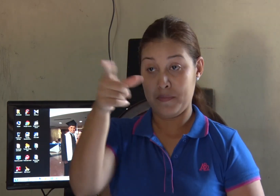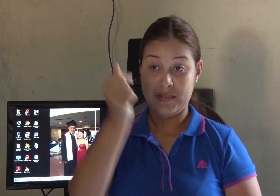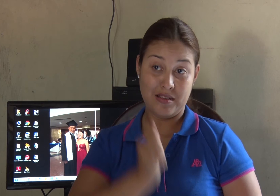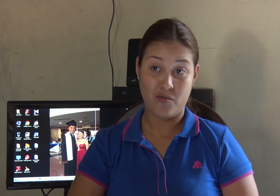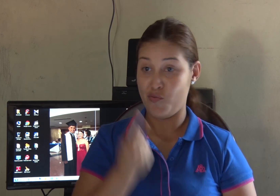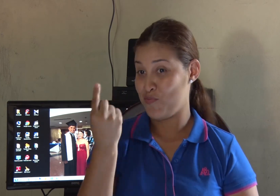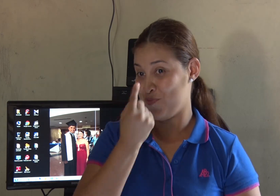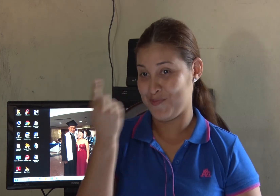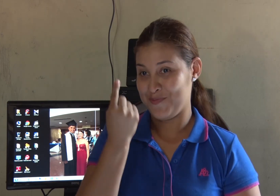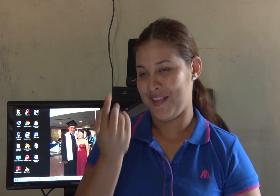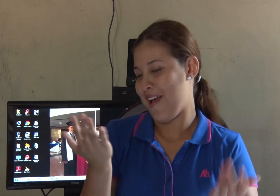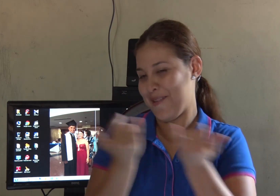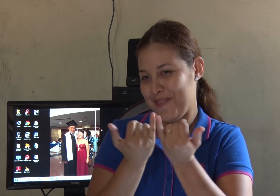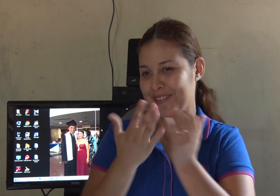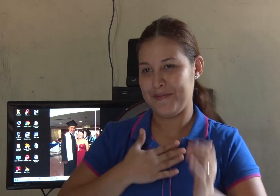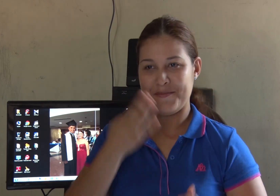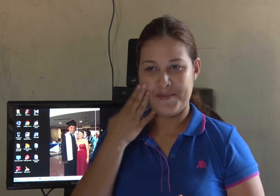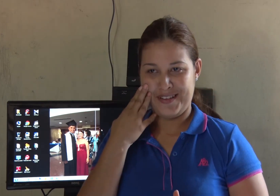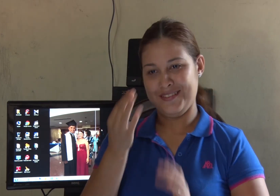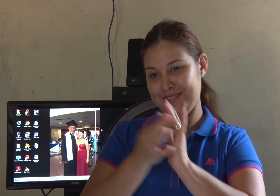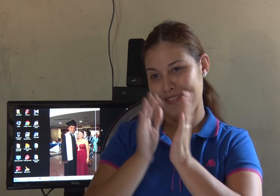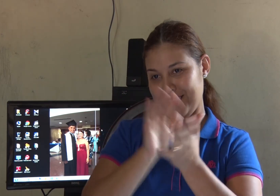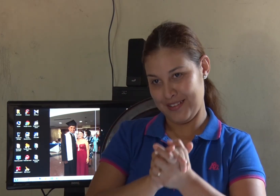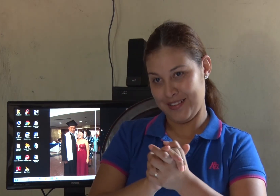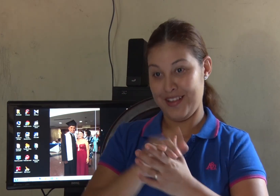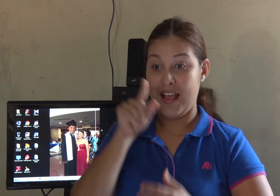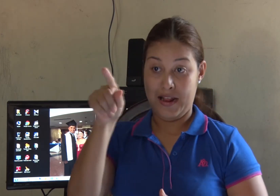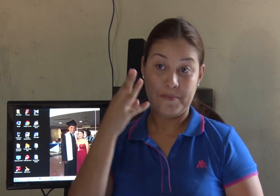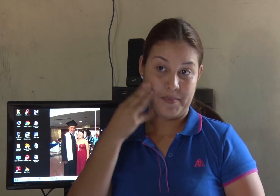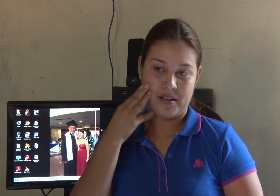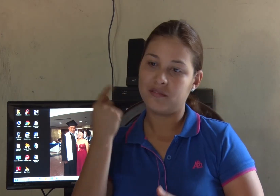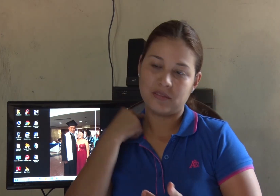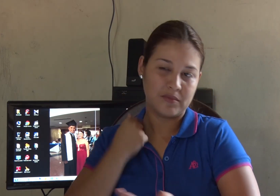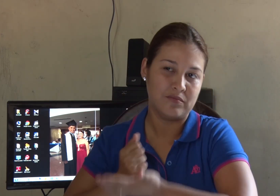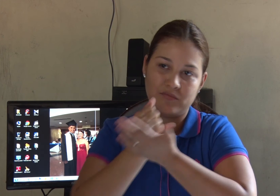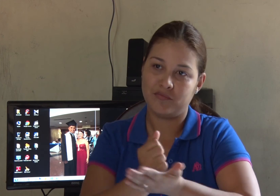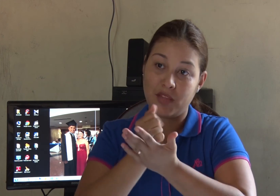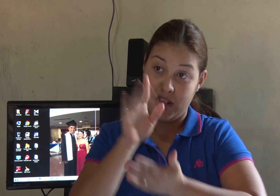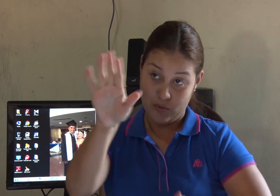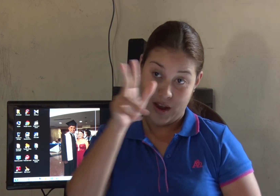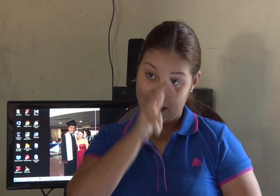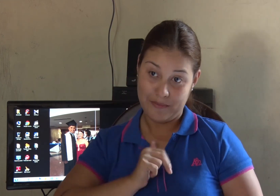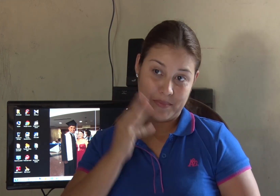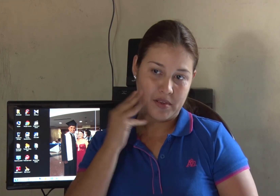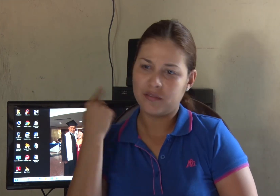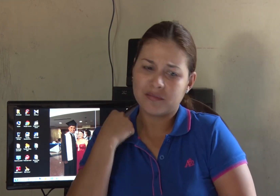muy pequeño, nos hemos relacionado ambas familias y mi familia, especialmente mi mamá, tiene un gran afecto a Harlan y lo